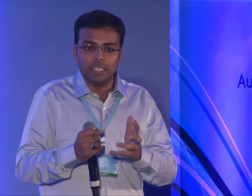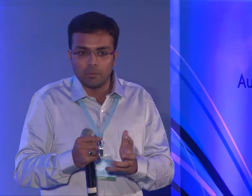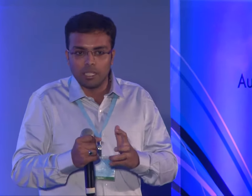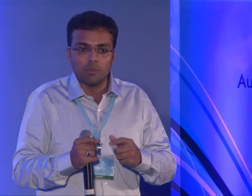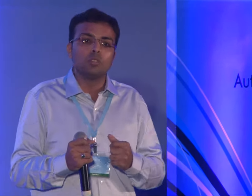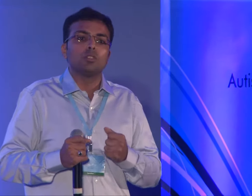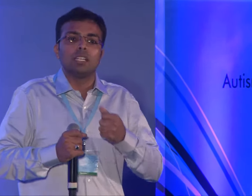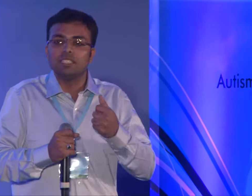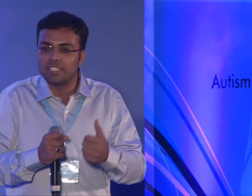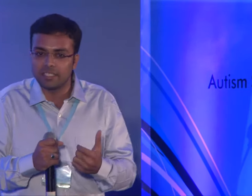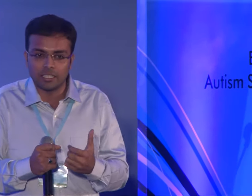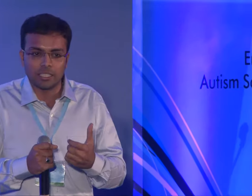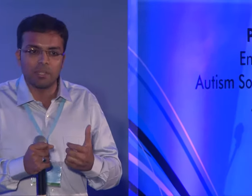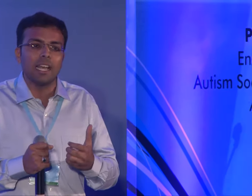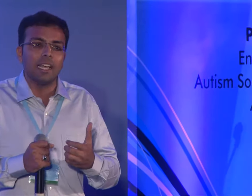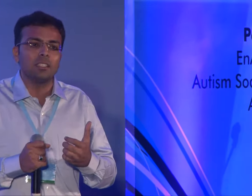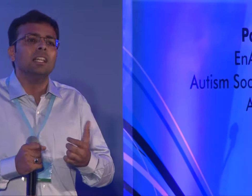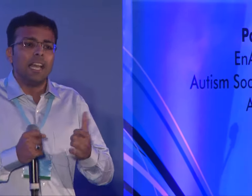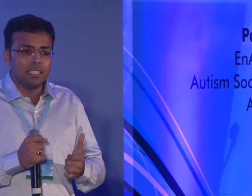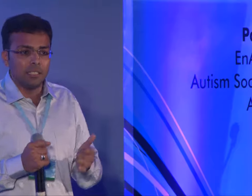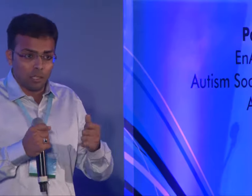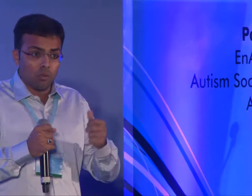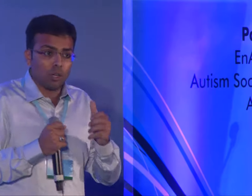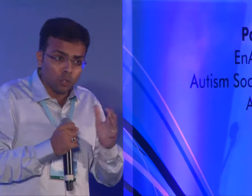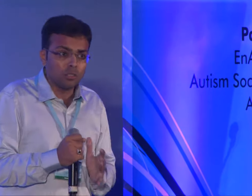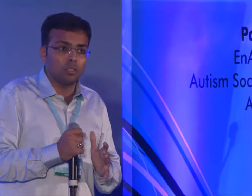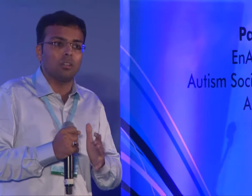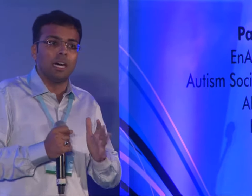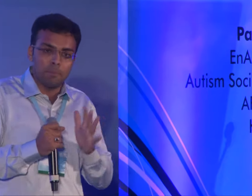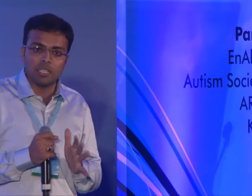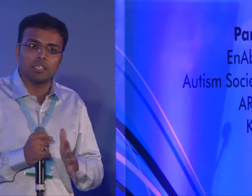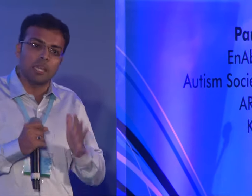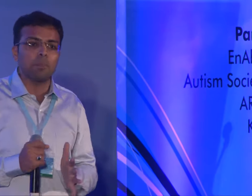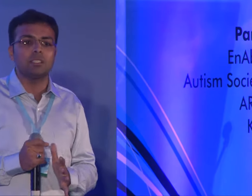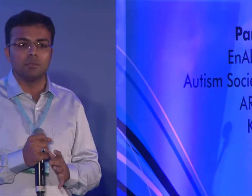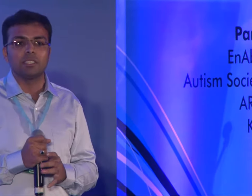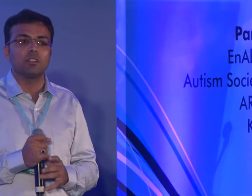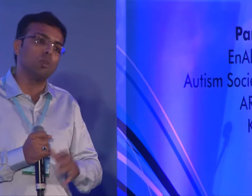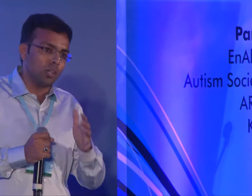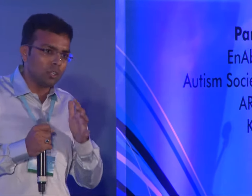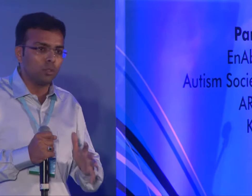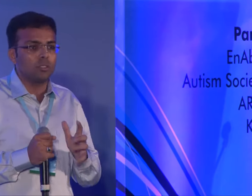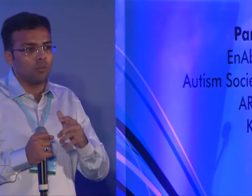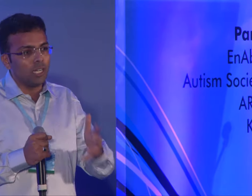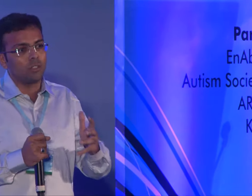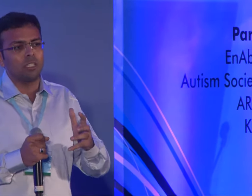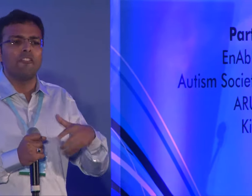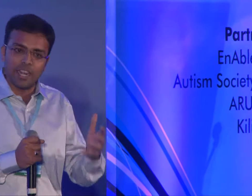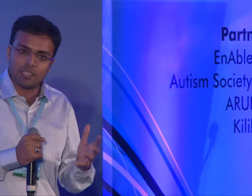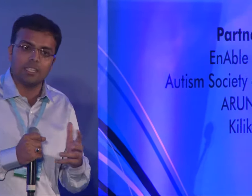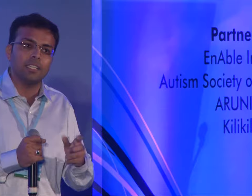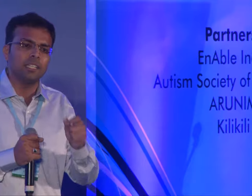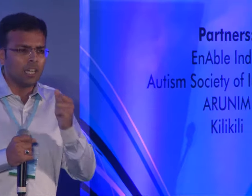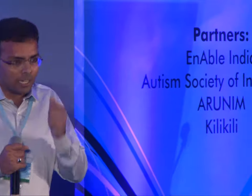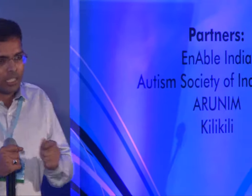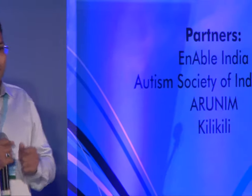कि ये डिसेबल है, हम उनको थोड़ा अच्छी तरीके से ट्रीट करते हैं, पर एज इन वो खुद तो अपने अंदर चैंपियन ही समझते हैं और वो खुद को वर्ल्ड को